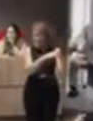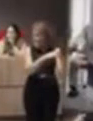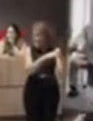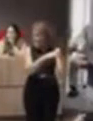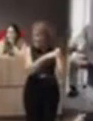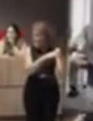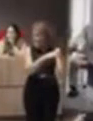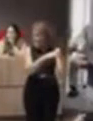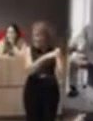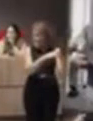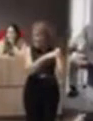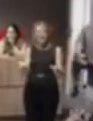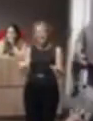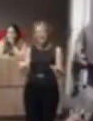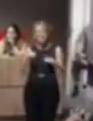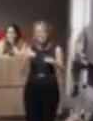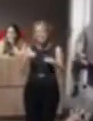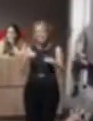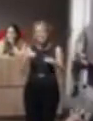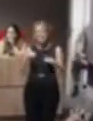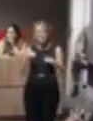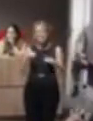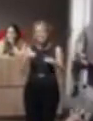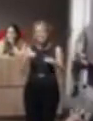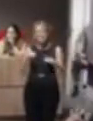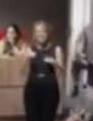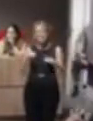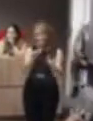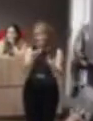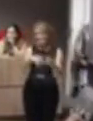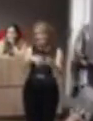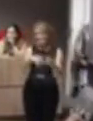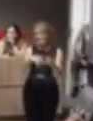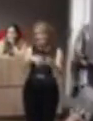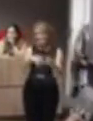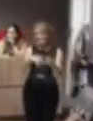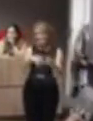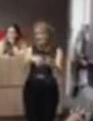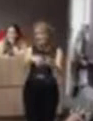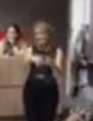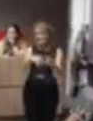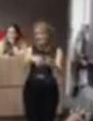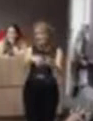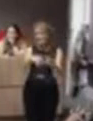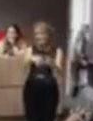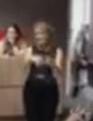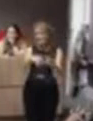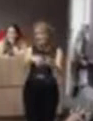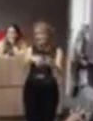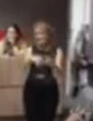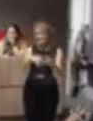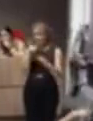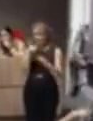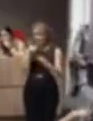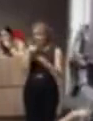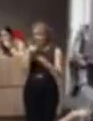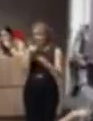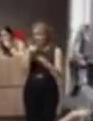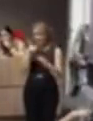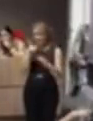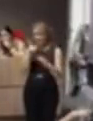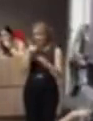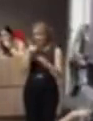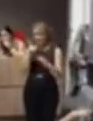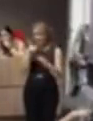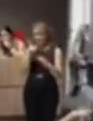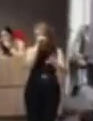seguinte, dizer, ah, mas se fechar... Primeiro, das assistências, né? Esse eu acho que a apresentação fica bem clara nesse sentido. Fechar o hospital